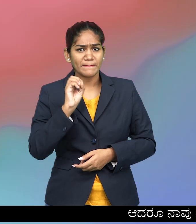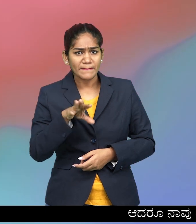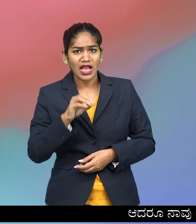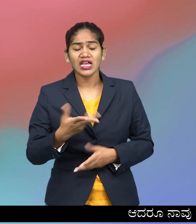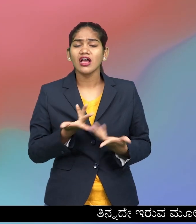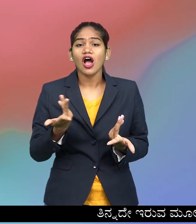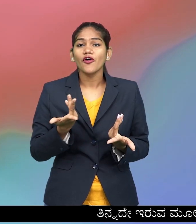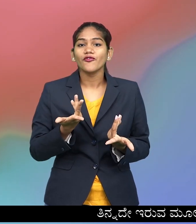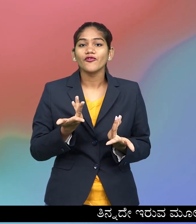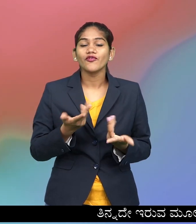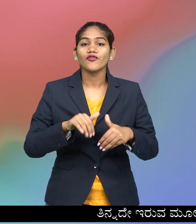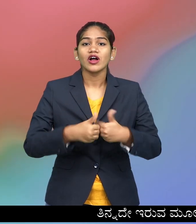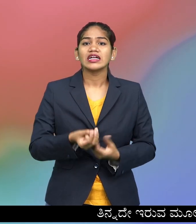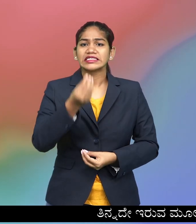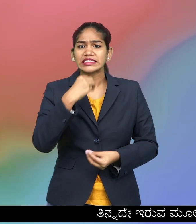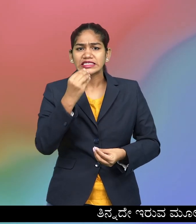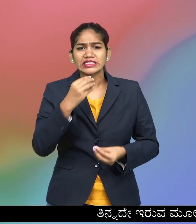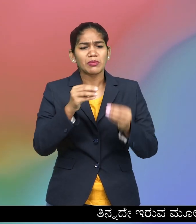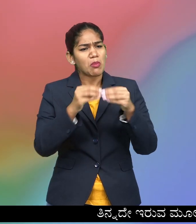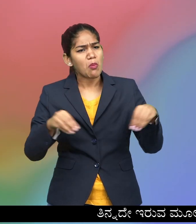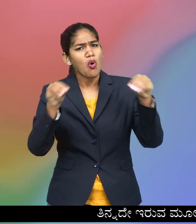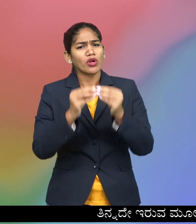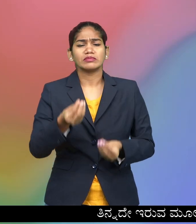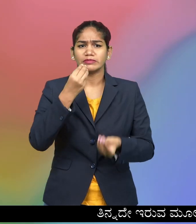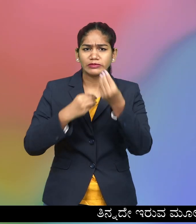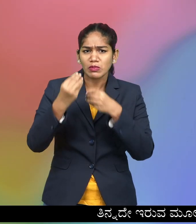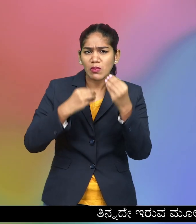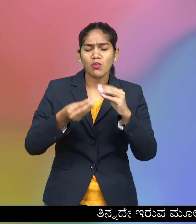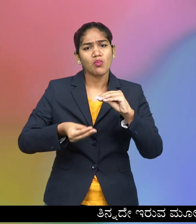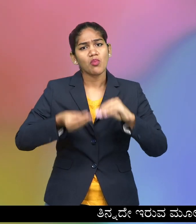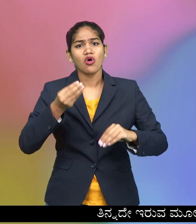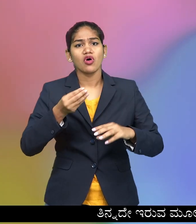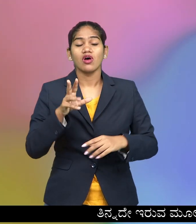ಅಥವಾ ತಿನ್ನದೇ ಇರುವ ಮೂಲಕ ಅದನ್ನು ಕೆಟ್ಟದಾಗಿ ಪರಿಗಣಿಸುತ್ತೇವೆ.